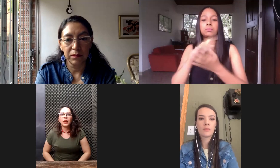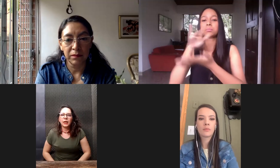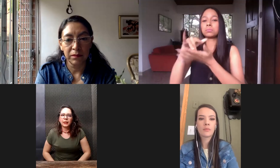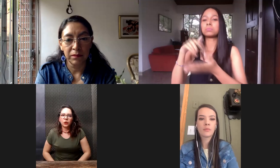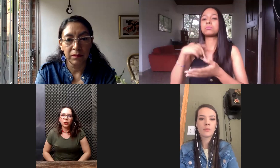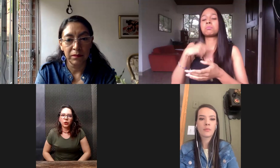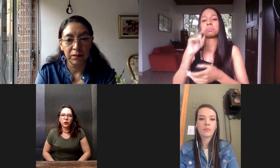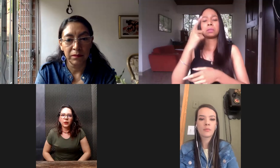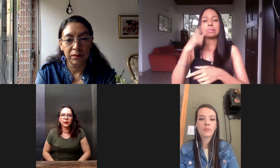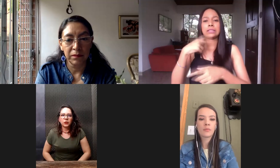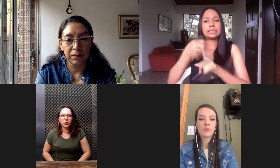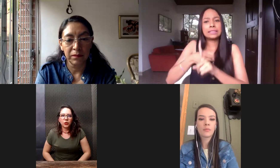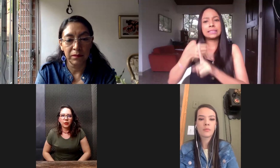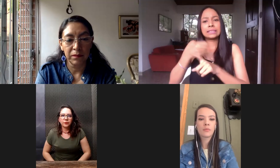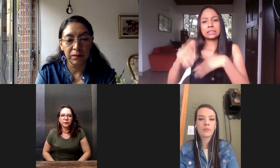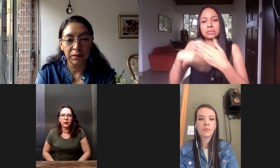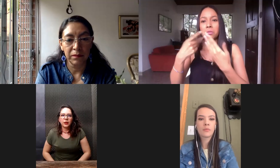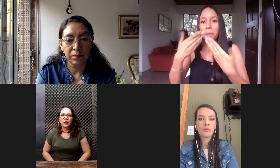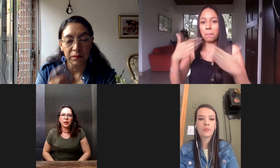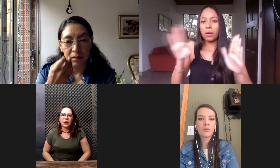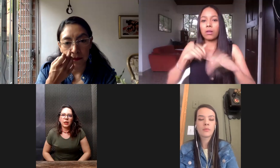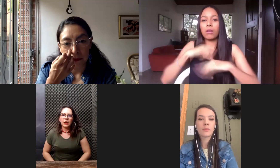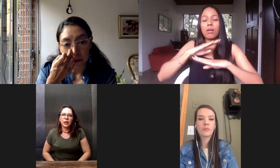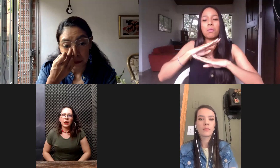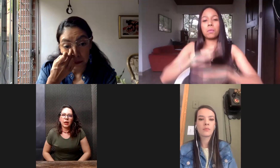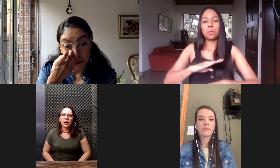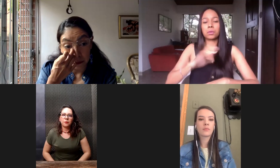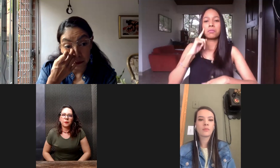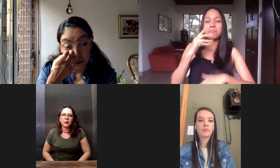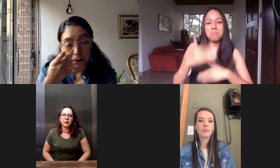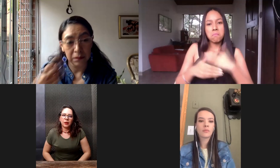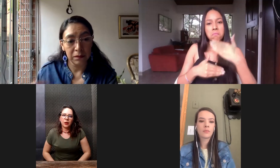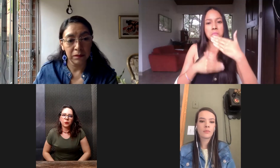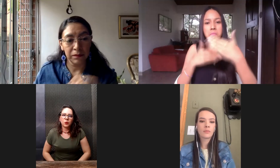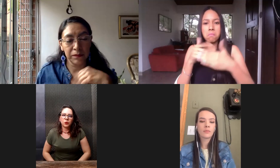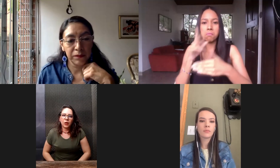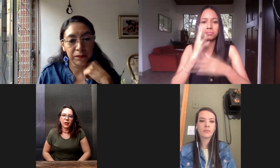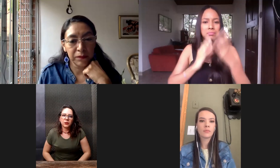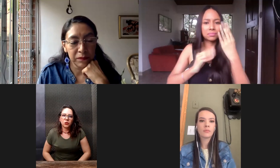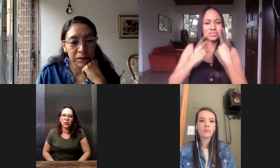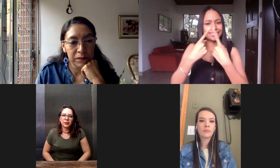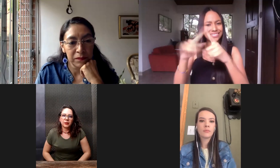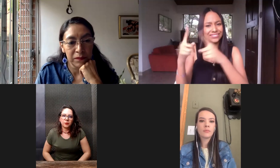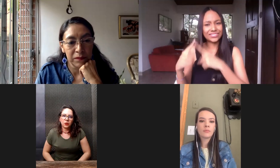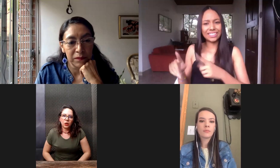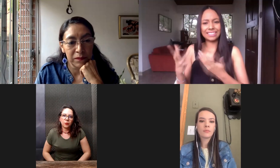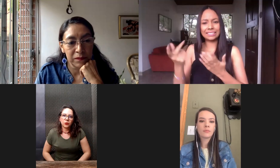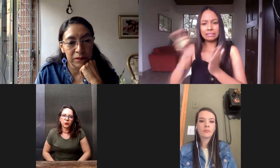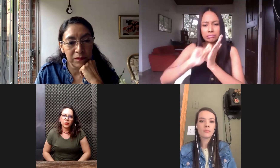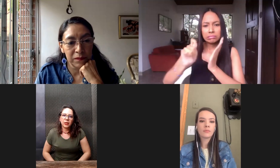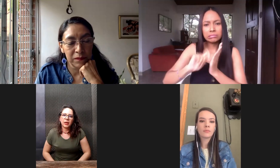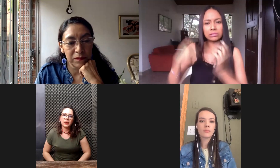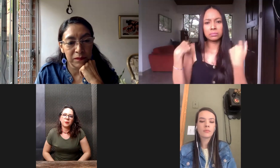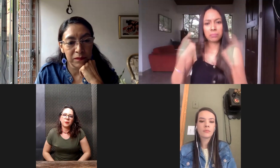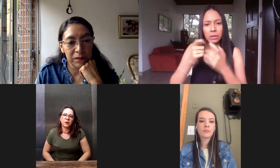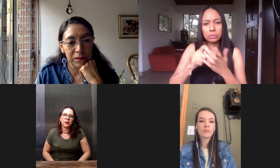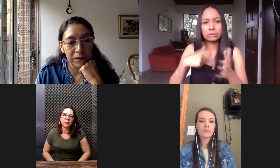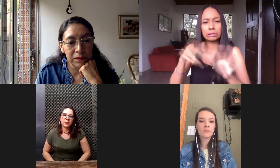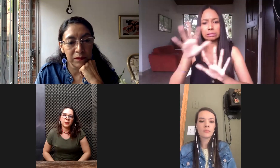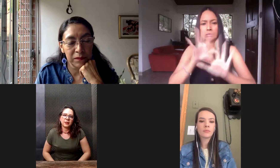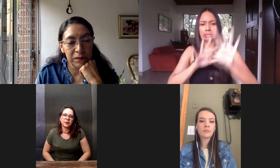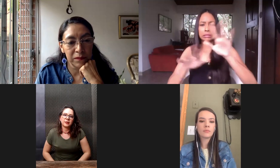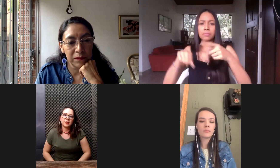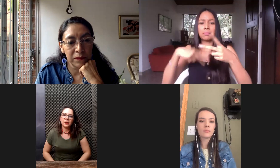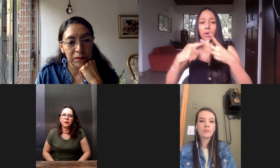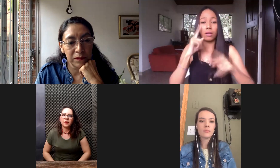en el Tecnológico de Antioquia, y empecé, digamos, como toda la gestión hasta que se me dio la oportunidad y empecé a vivir